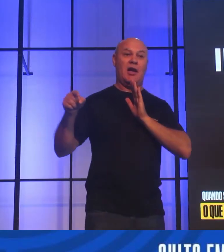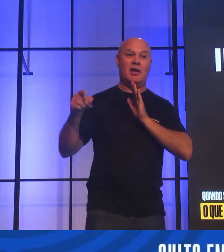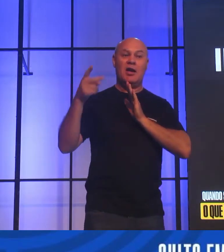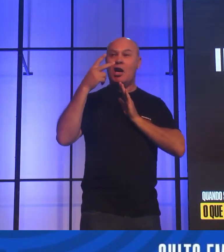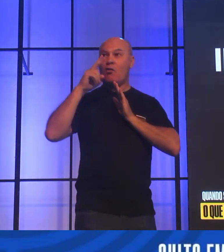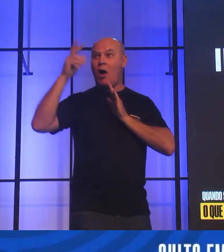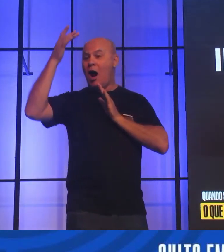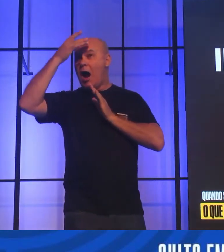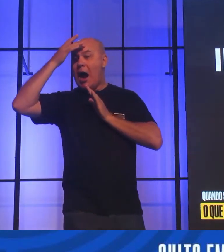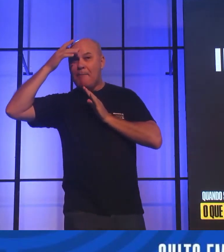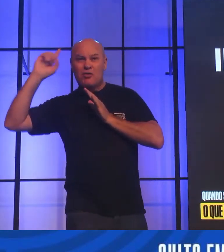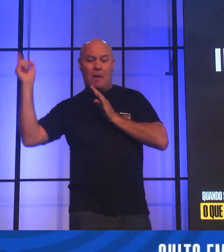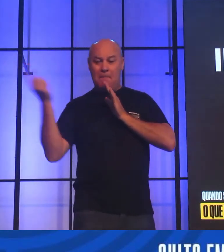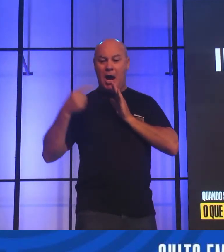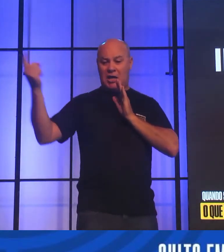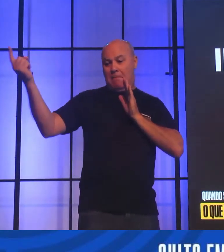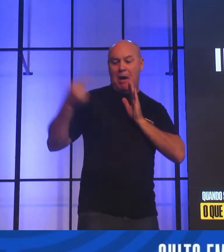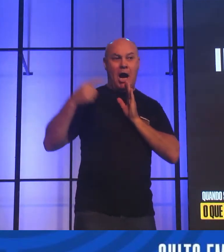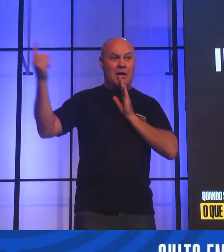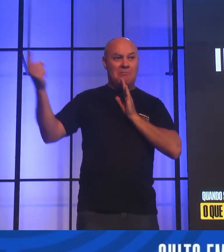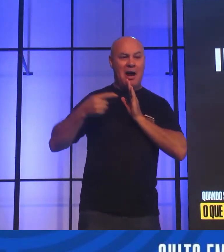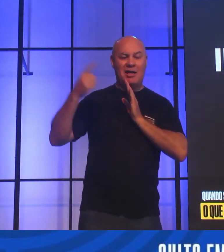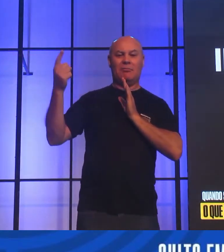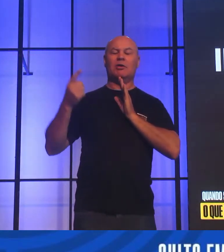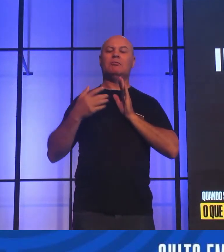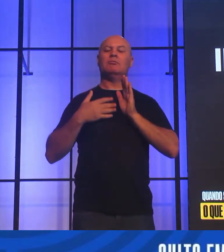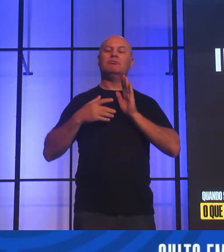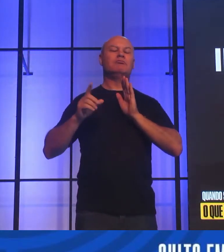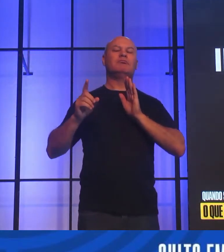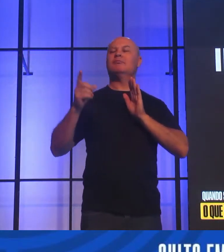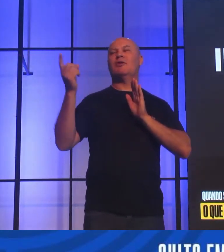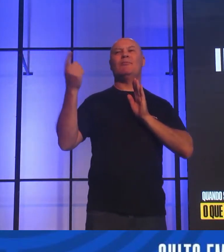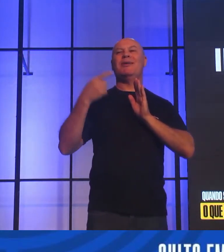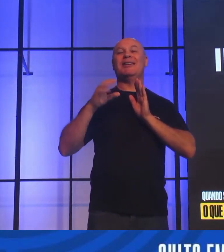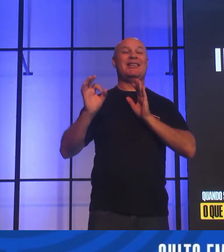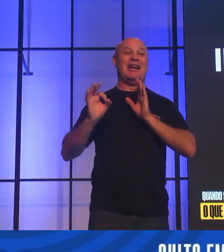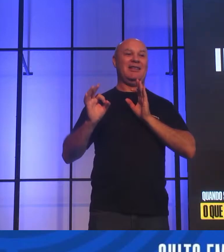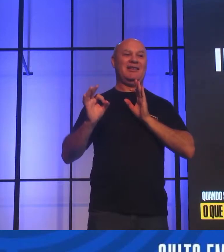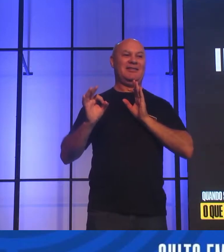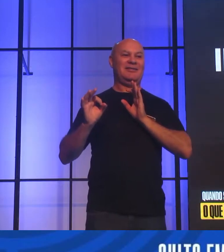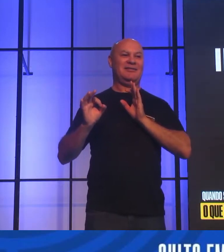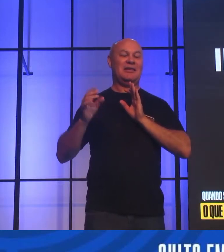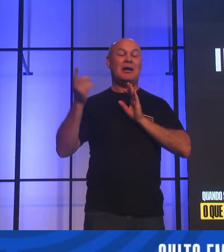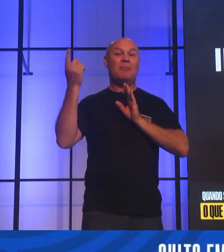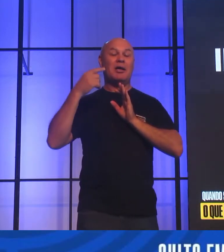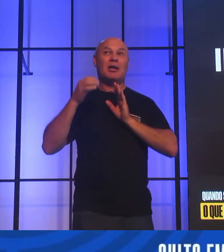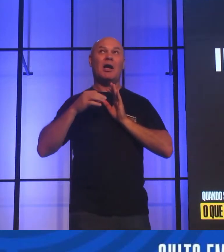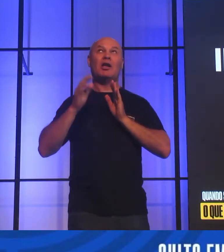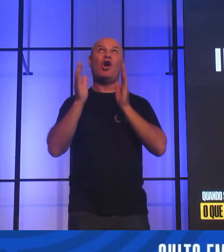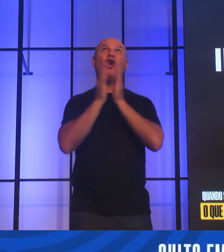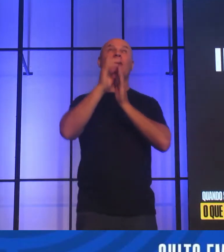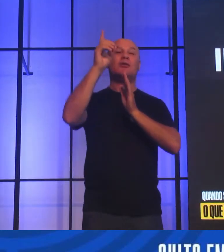controle de Jesus Cristo. Por isso, as nossas reações